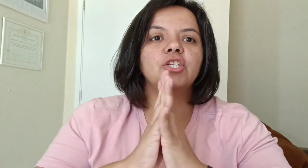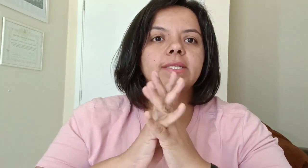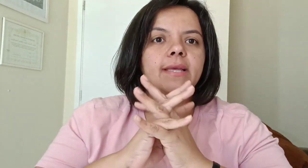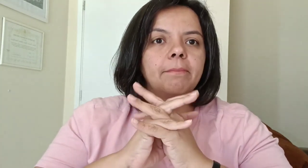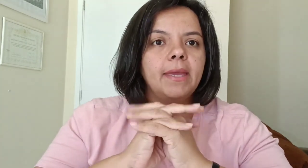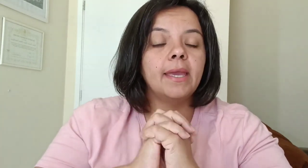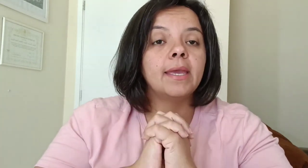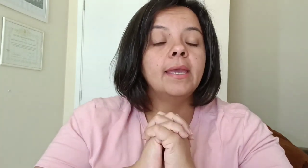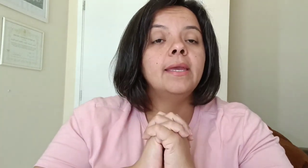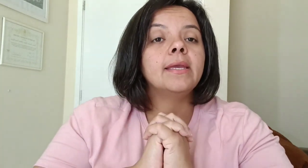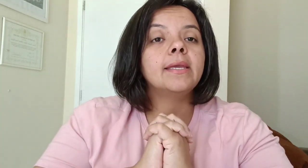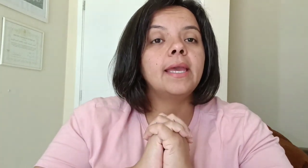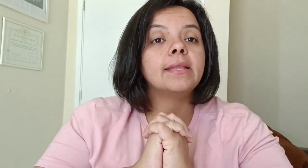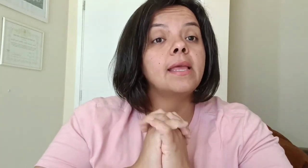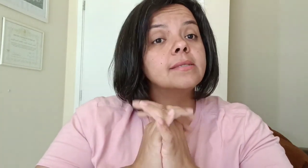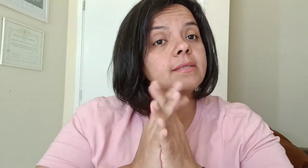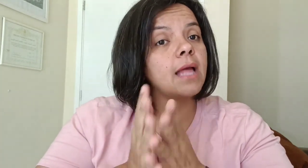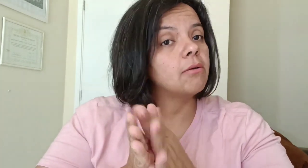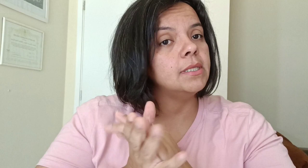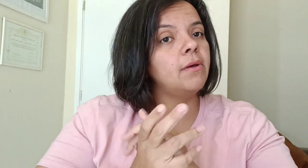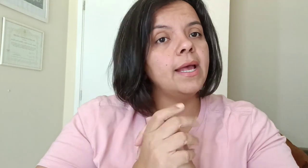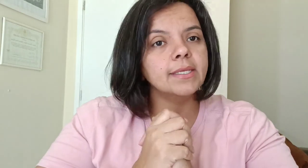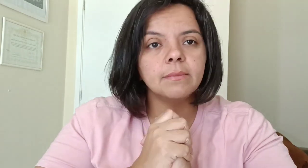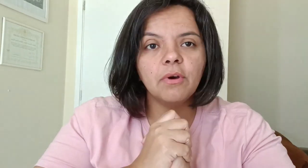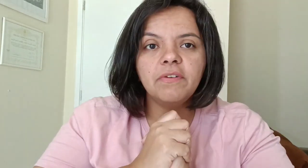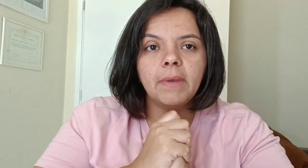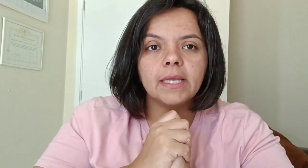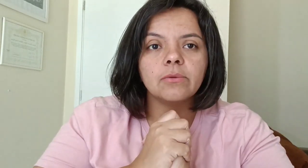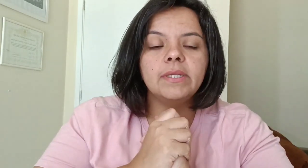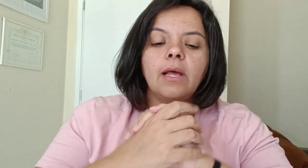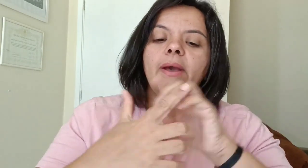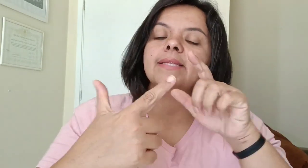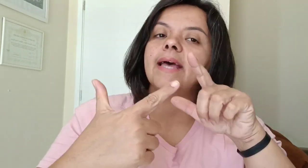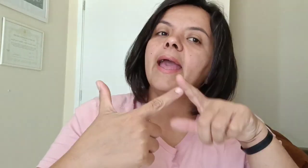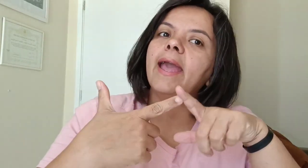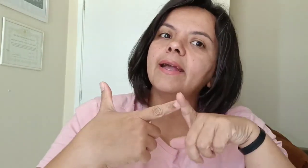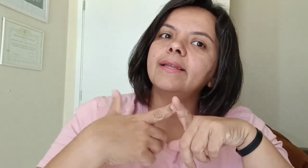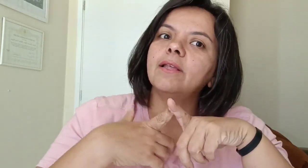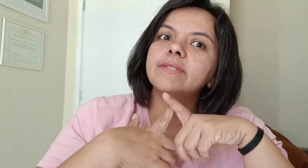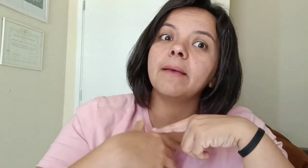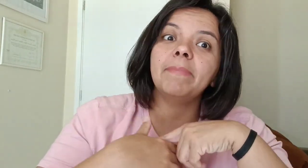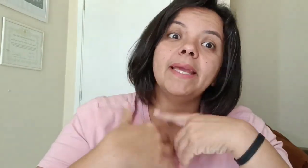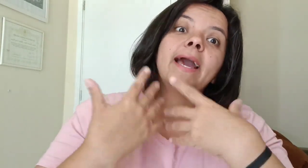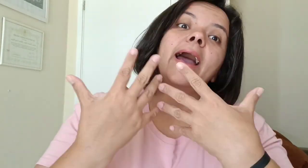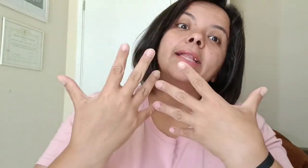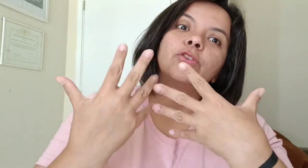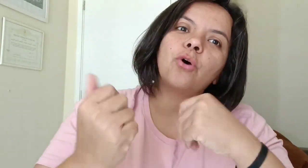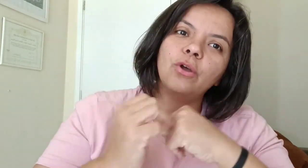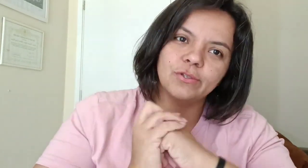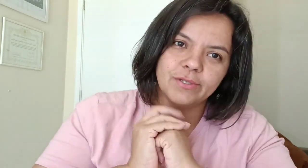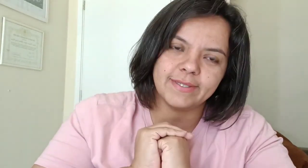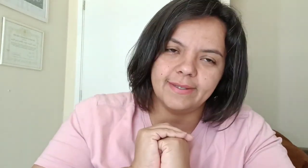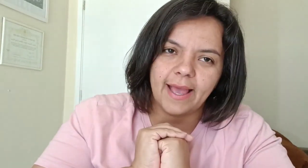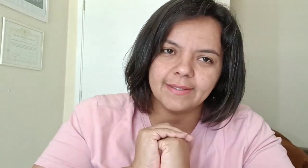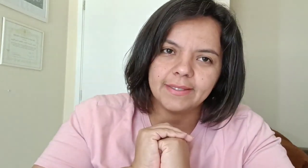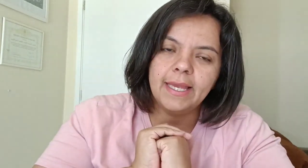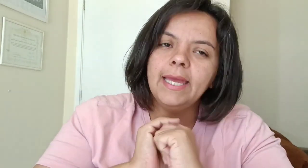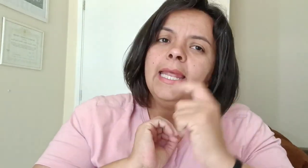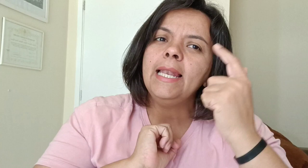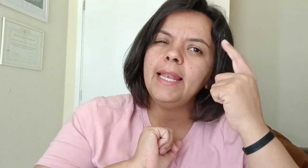gente saber que tem sinal que não realiza movimento. Então, essa regra não se aplica a todos os sinais.